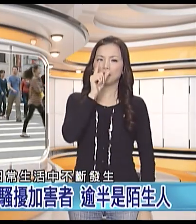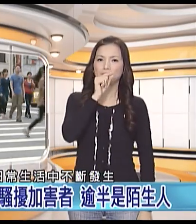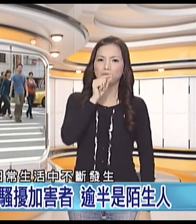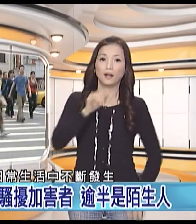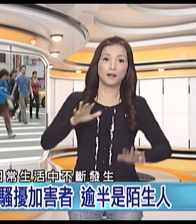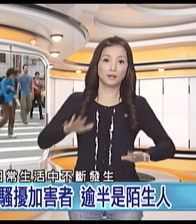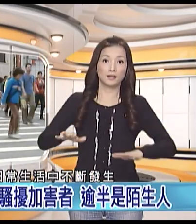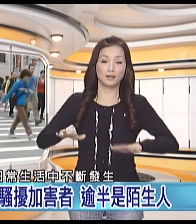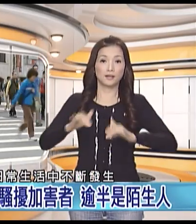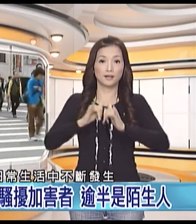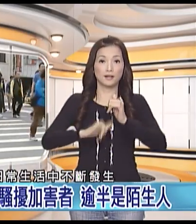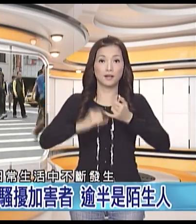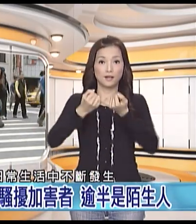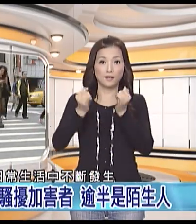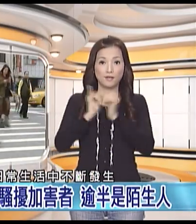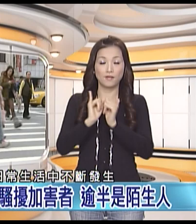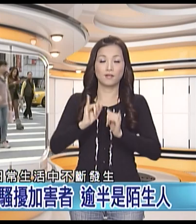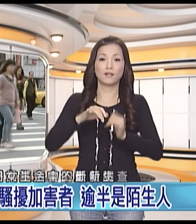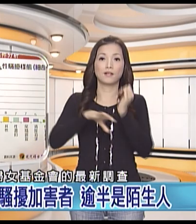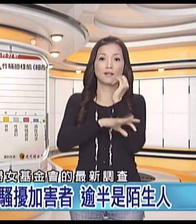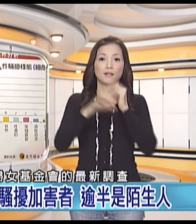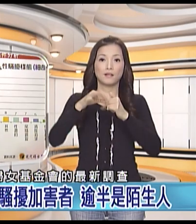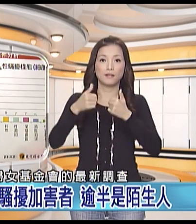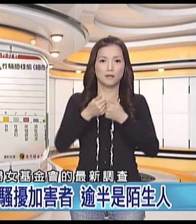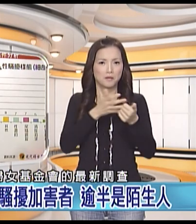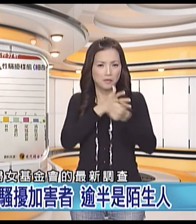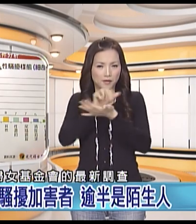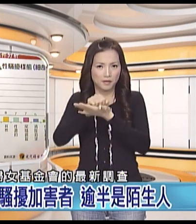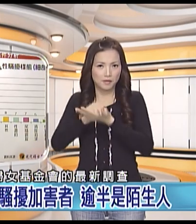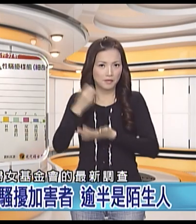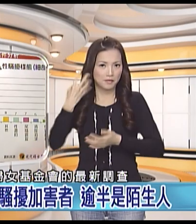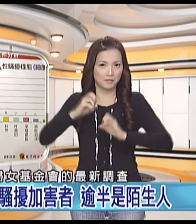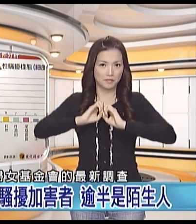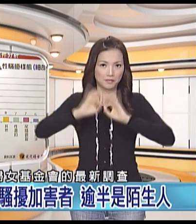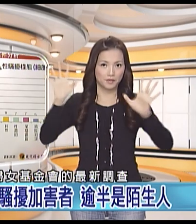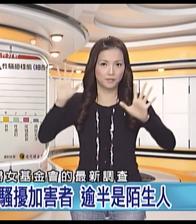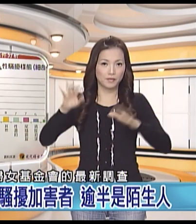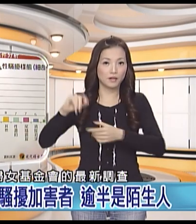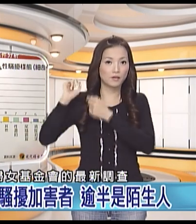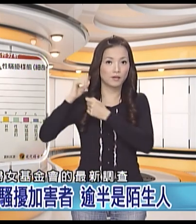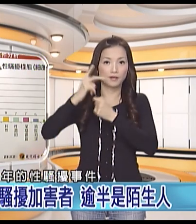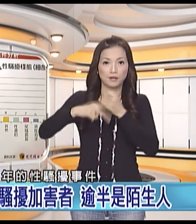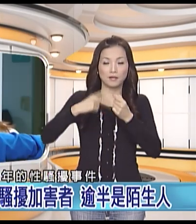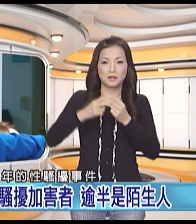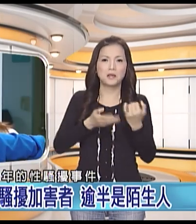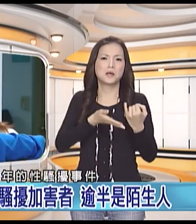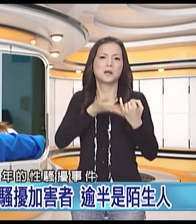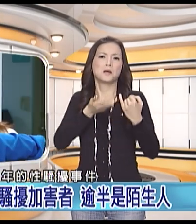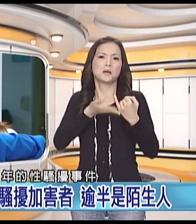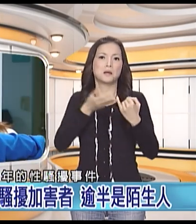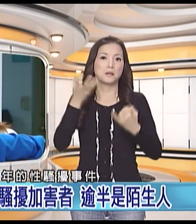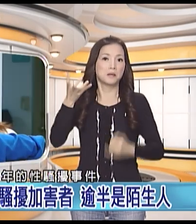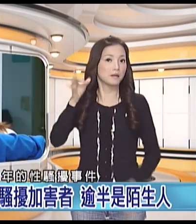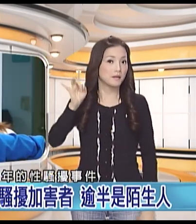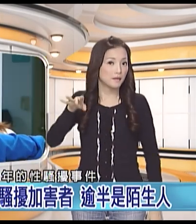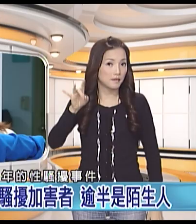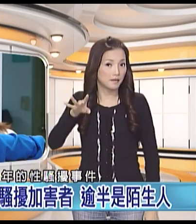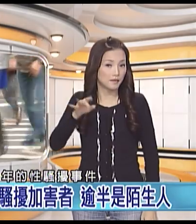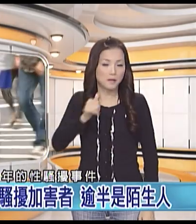当中不断的发生。根据现代妇女基金会的最新调查，发现最近两年的性骚扰事件，